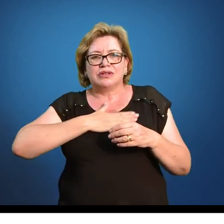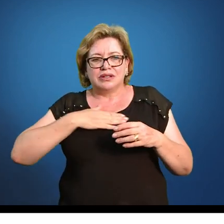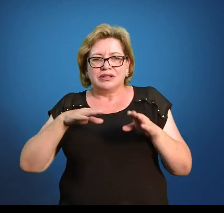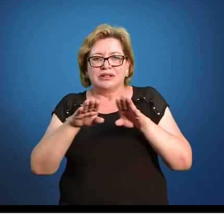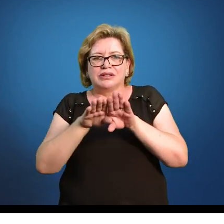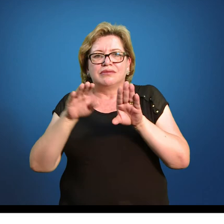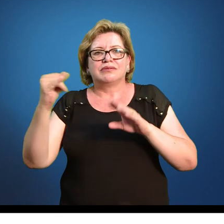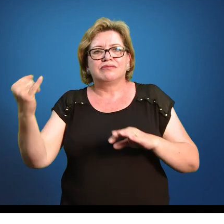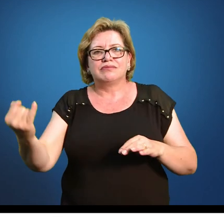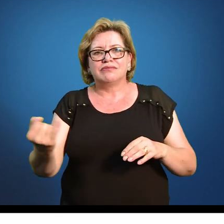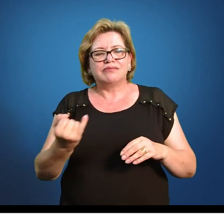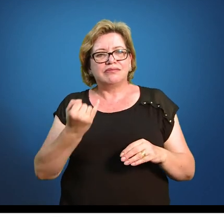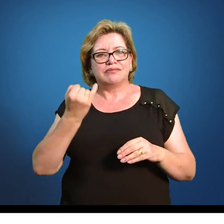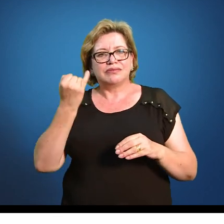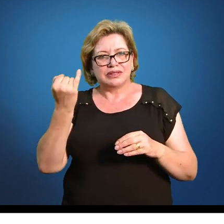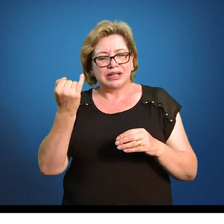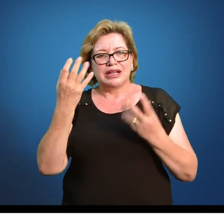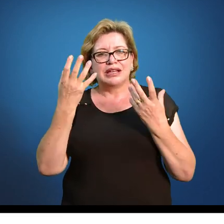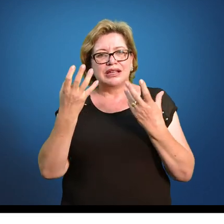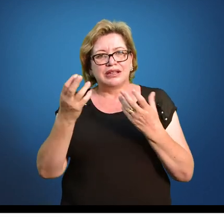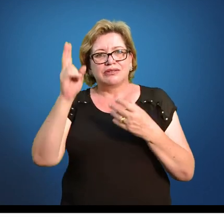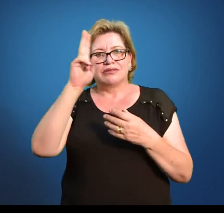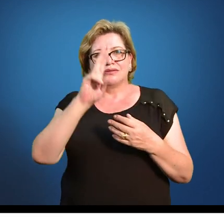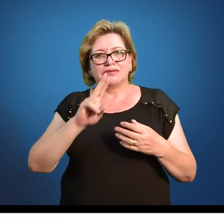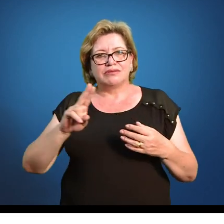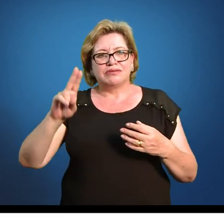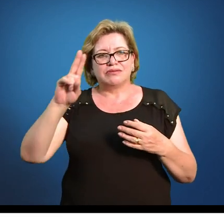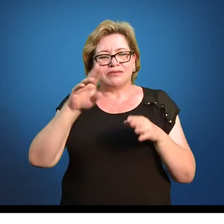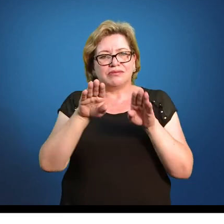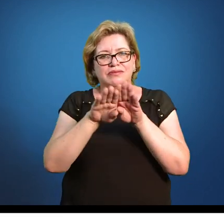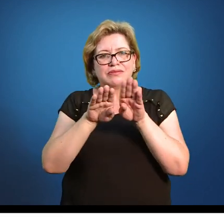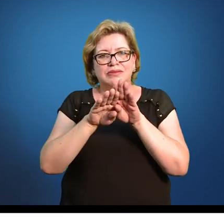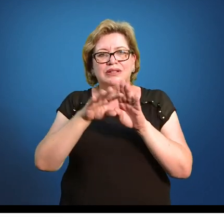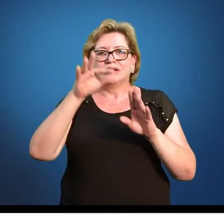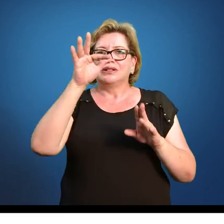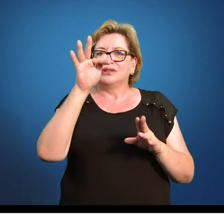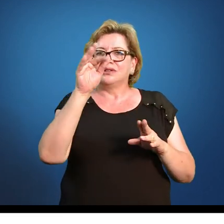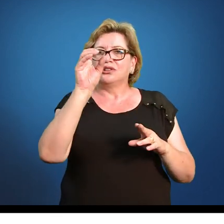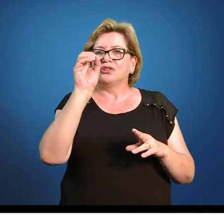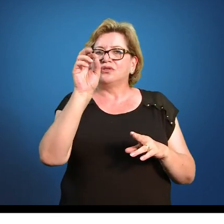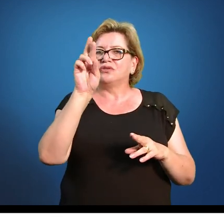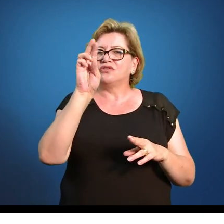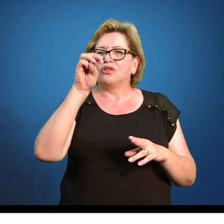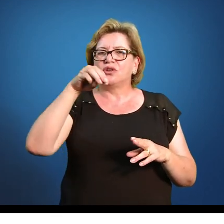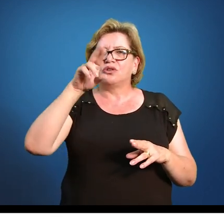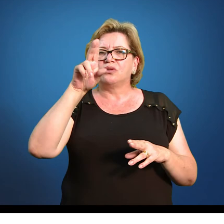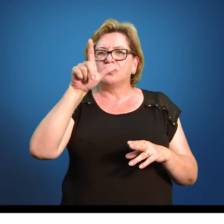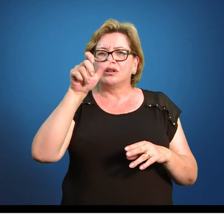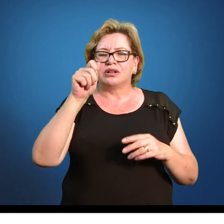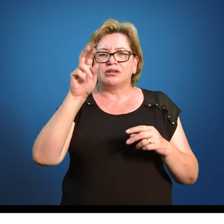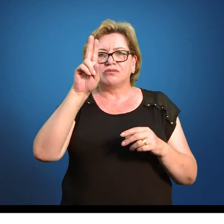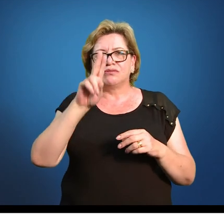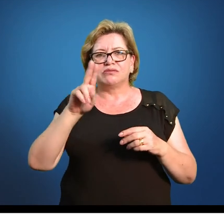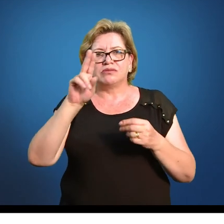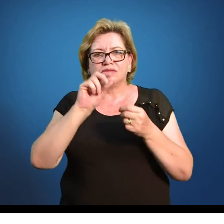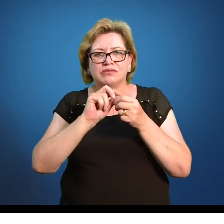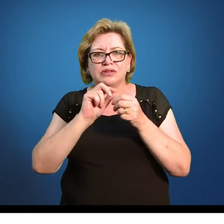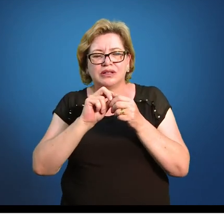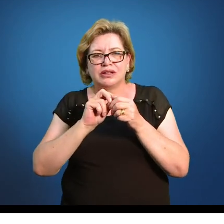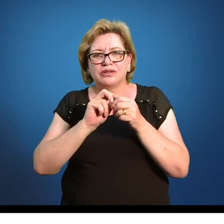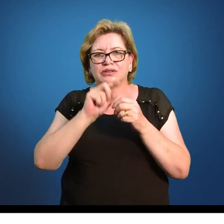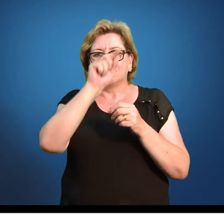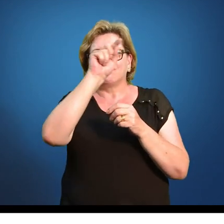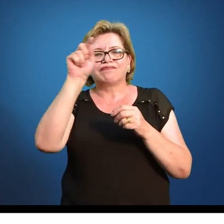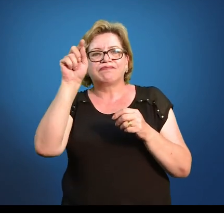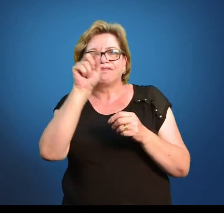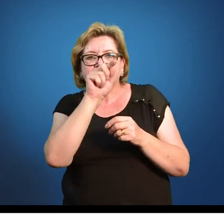questão de familiarizar, né? Quiser utilizar também fórmulas, você pode também, sem problema nenhum. Né? Usa a notação do somatório,